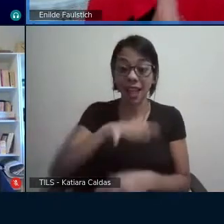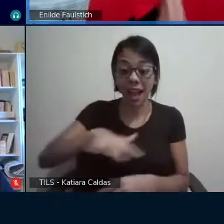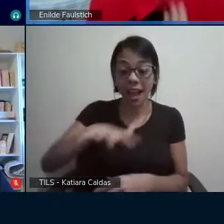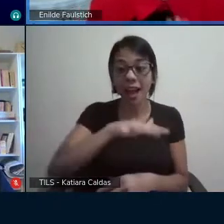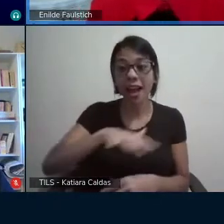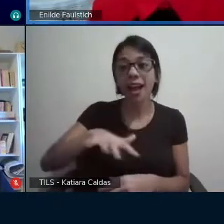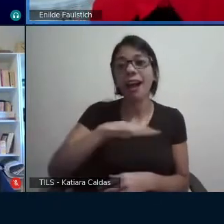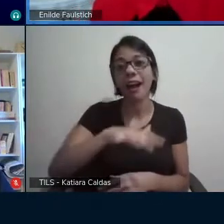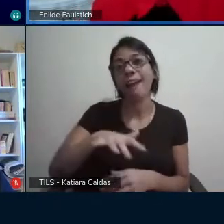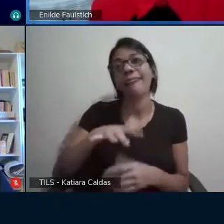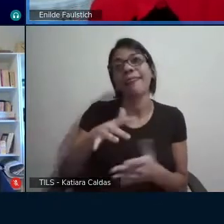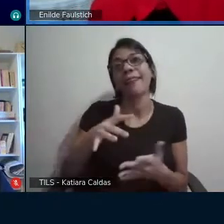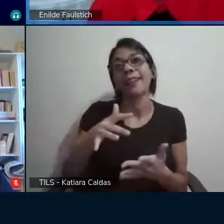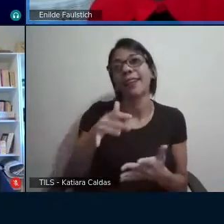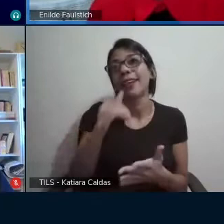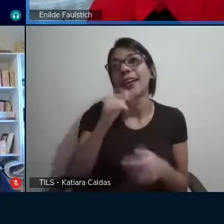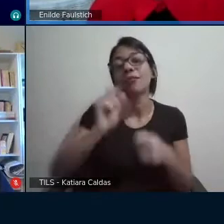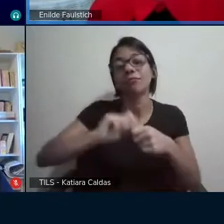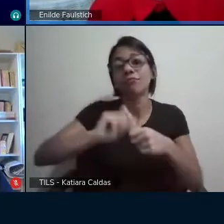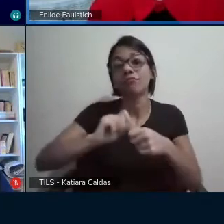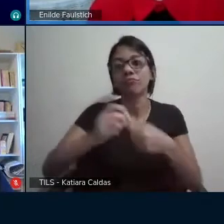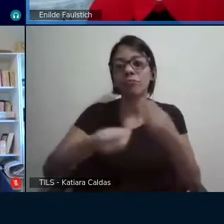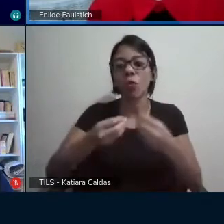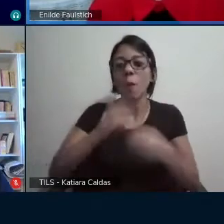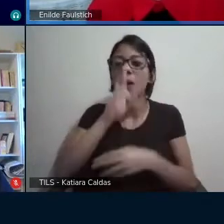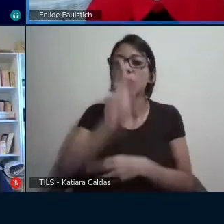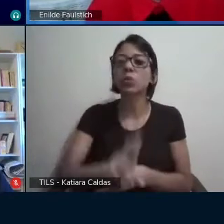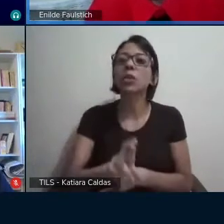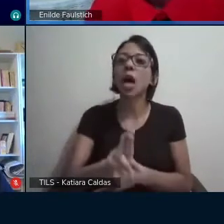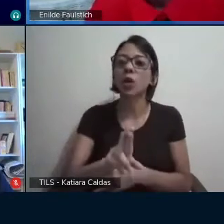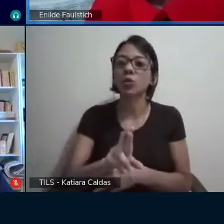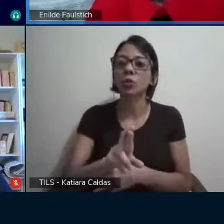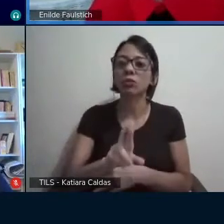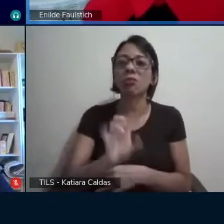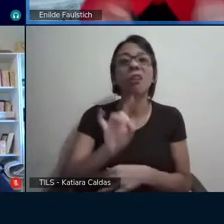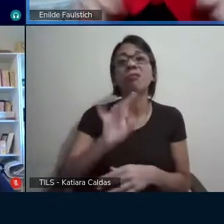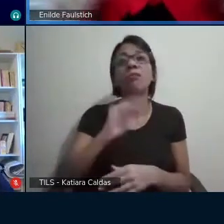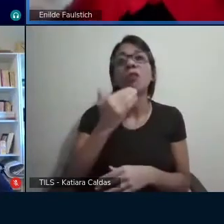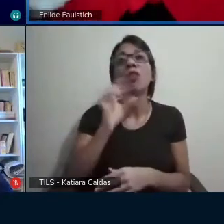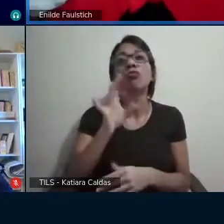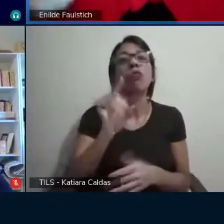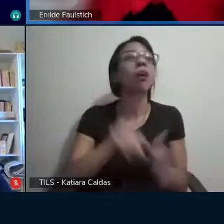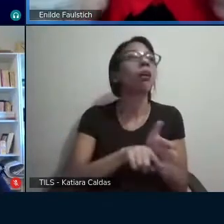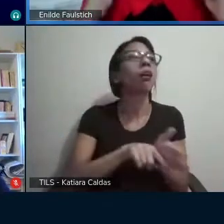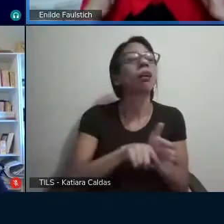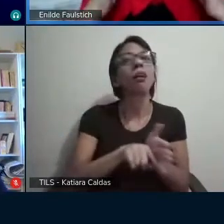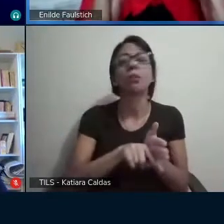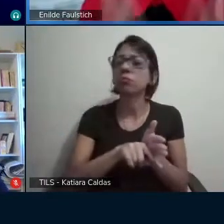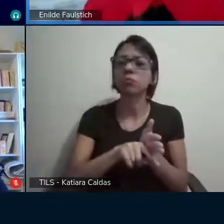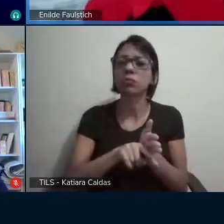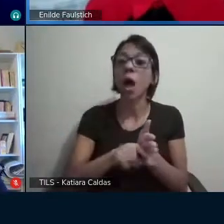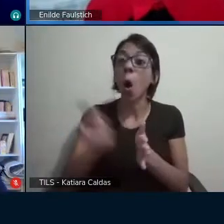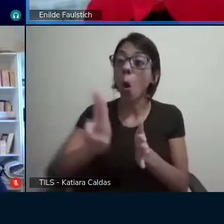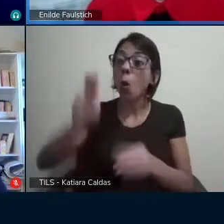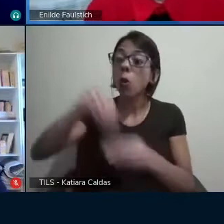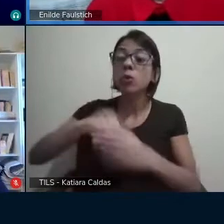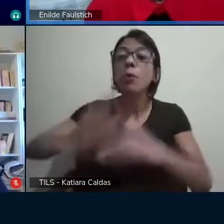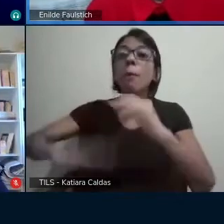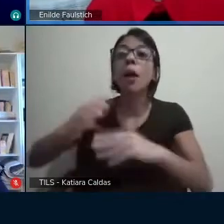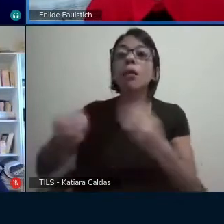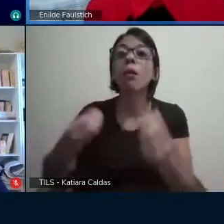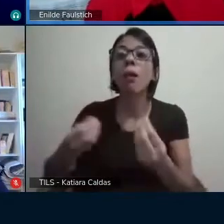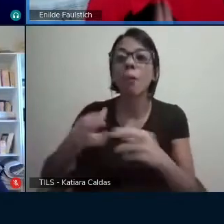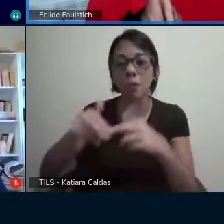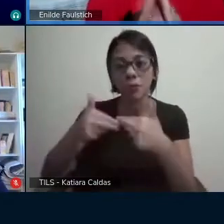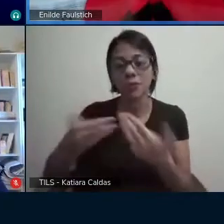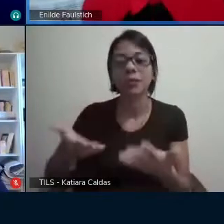para efetivamente produzir resultados. Aplicação, não é aquele resultado de aplicação. Então, agora eu vou